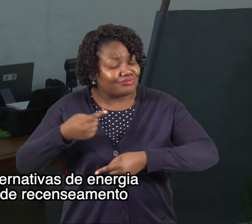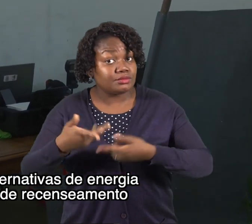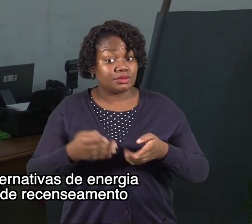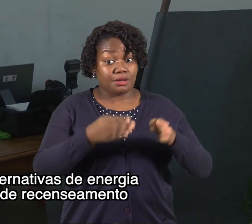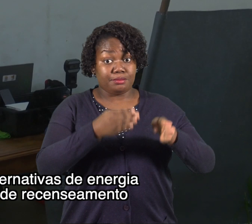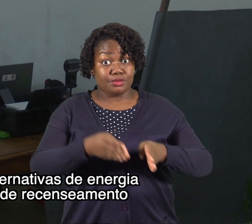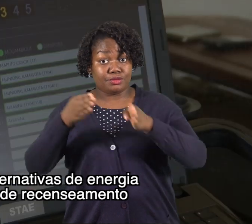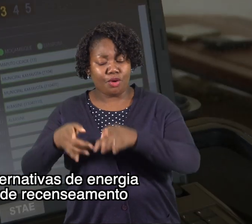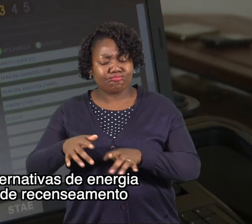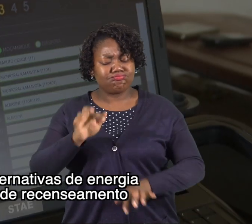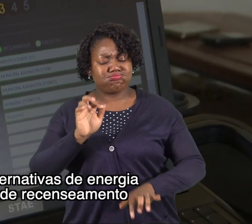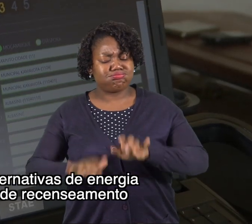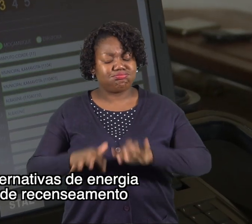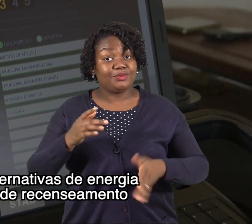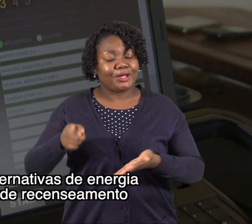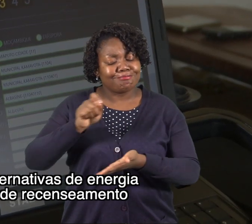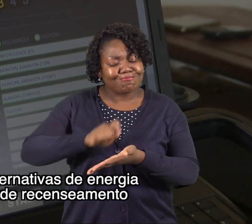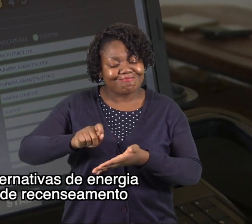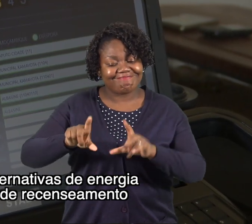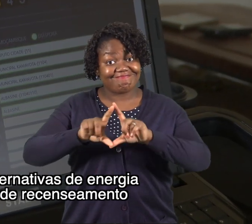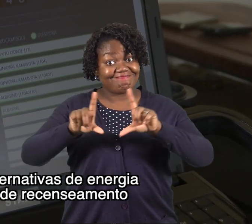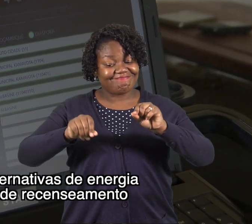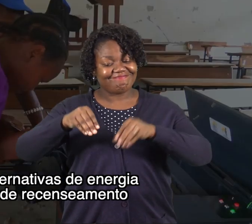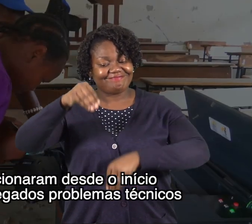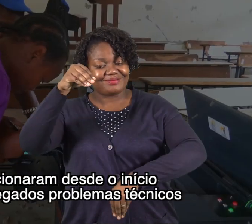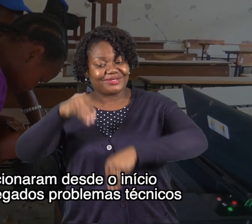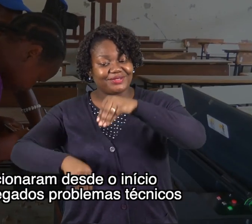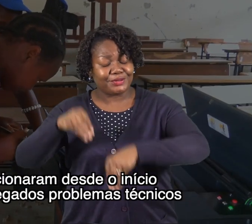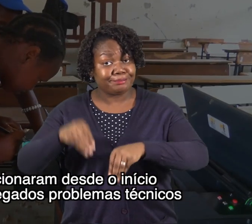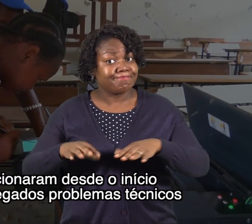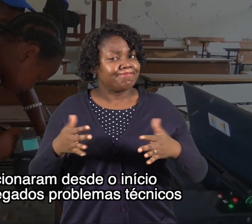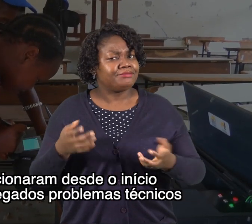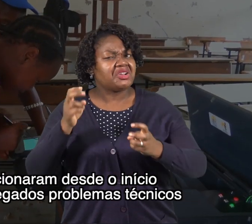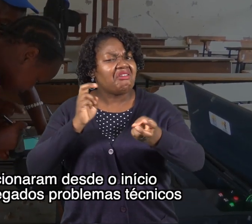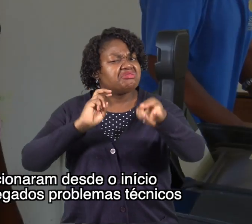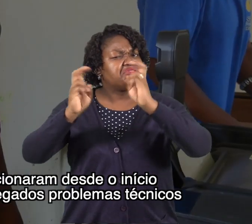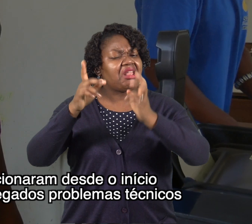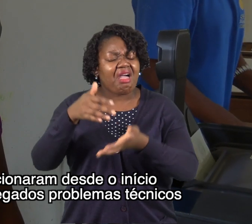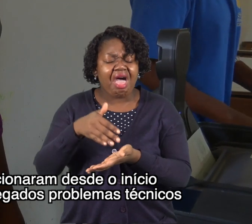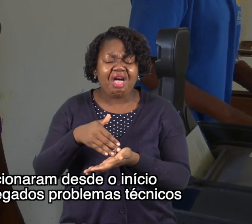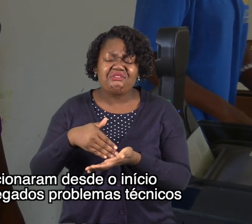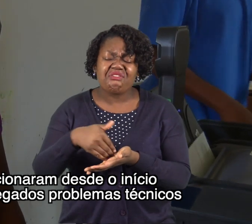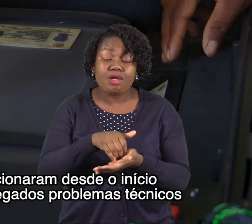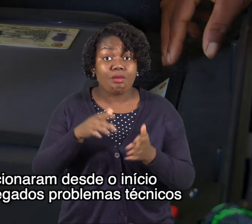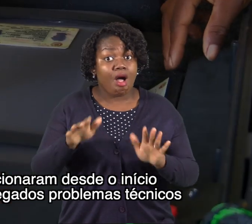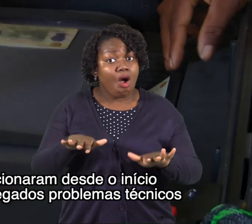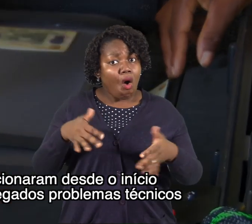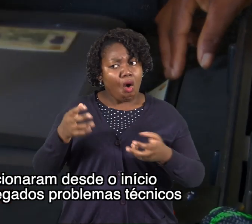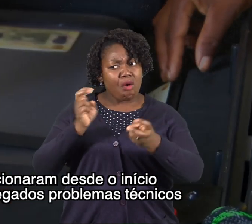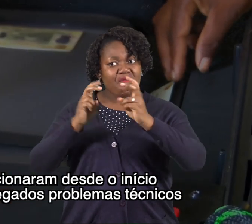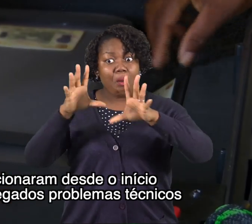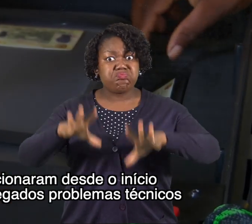alternativas de energia, postos de recenseamento que nunca funcionaram desde o início do processo, por alegados problemas